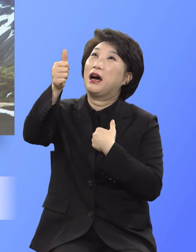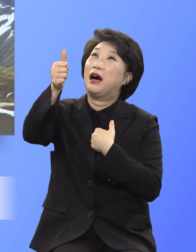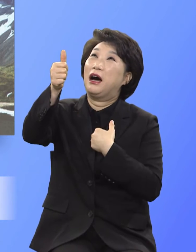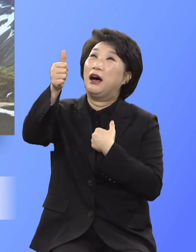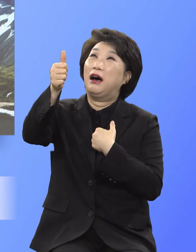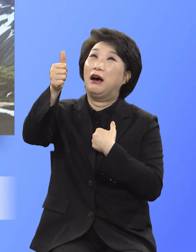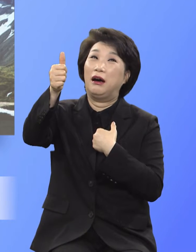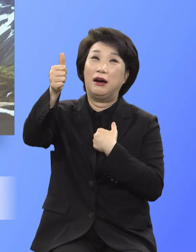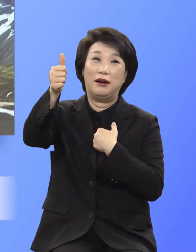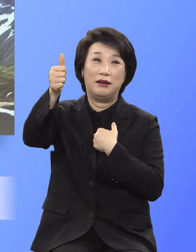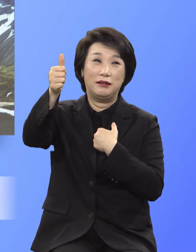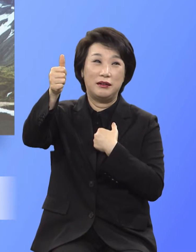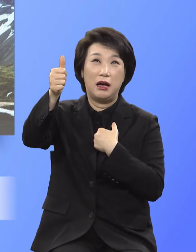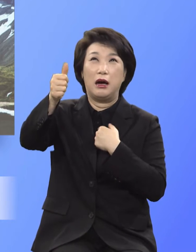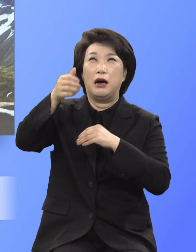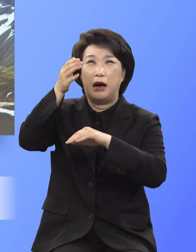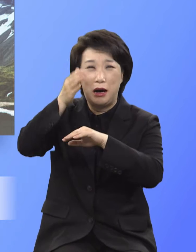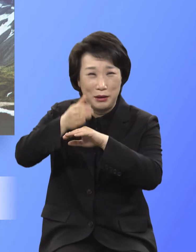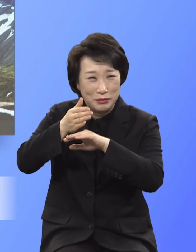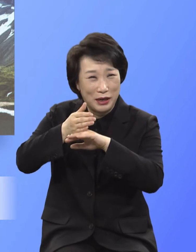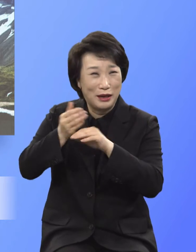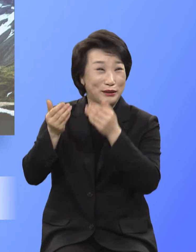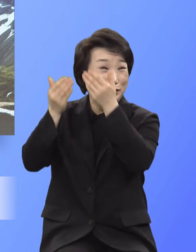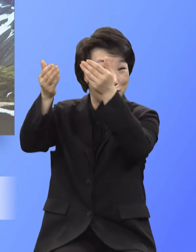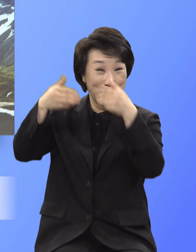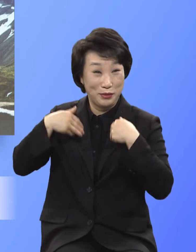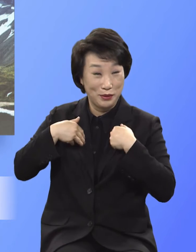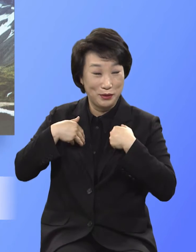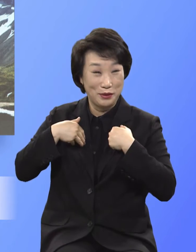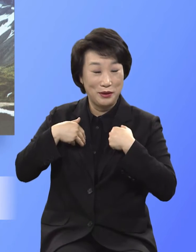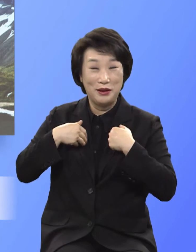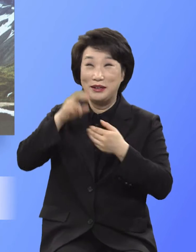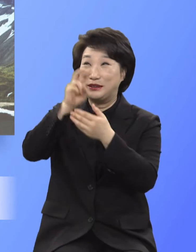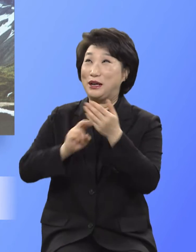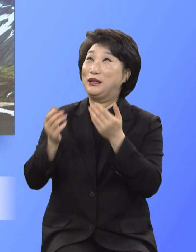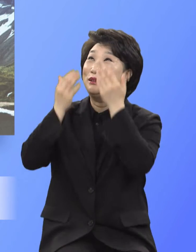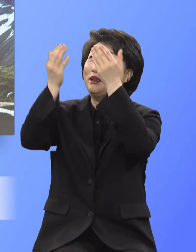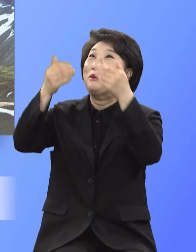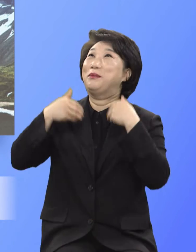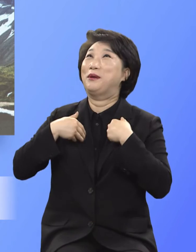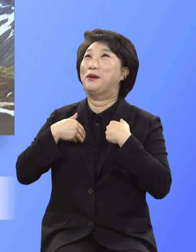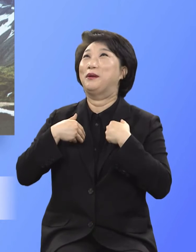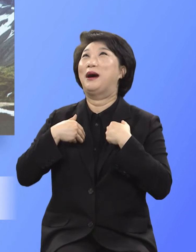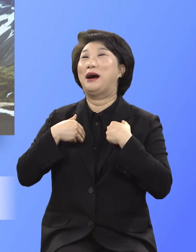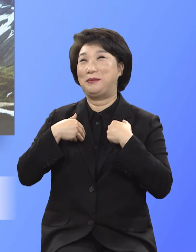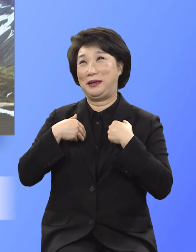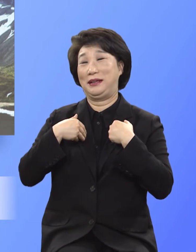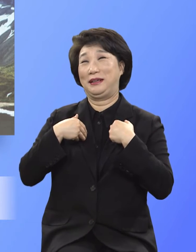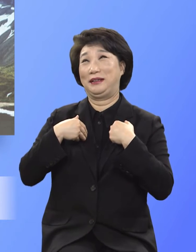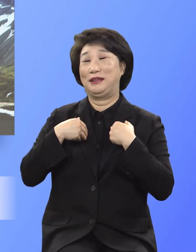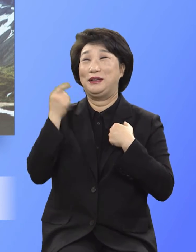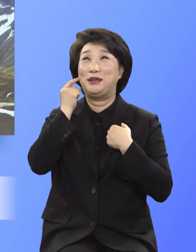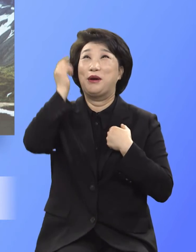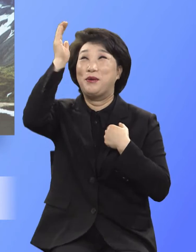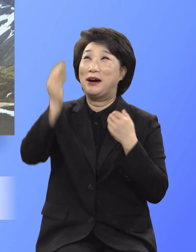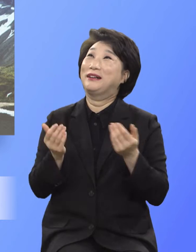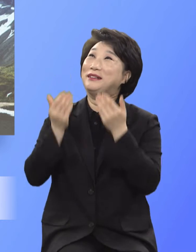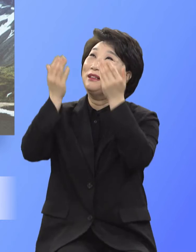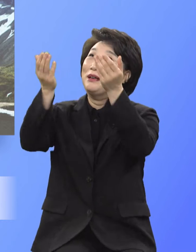그리스도 앞에 감사를 해야 되며 찬양을 해야 되며